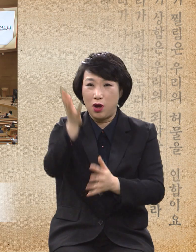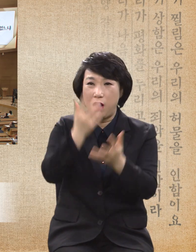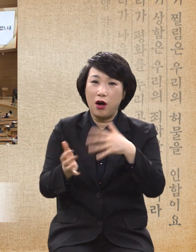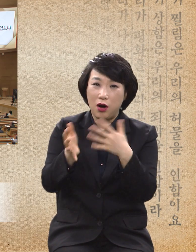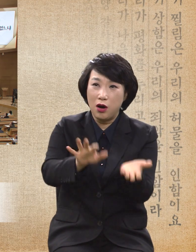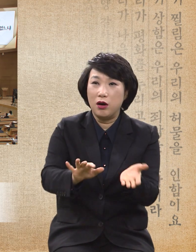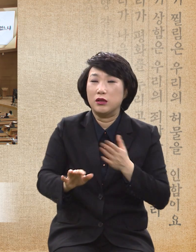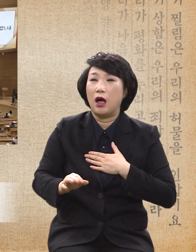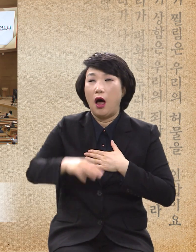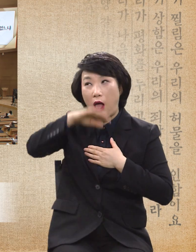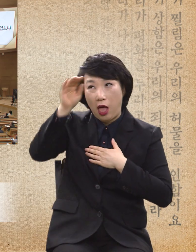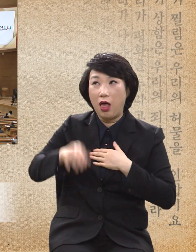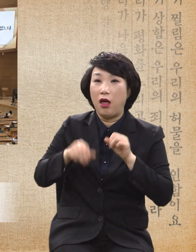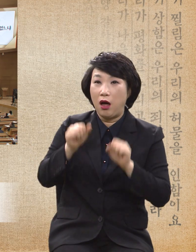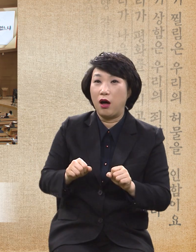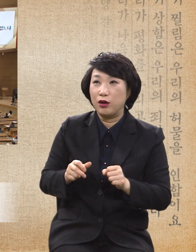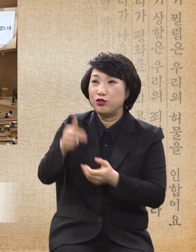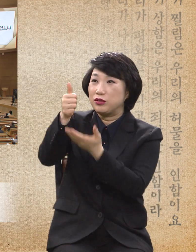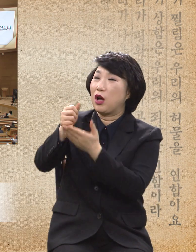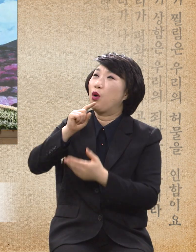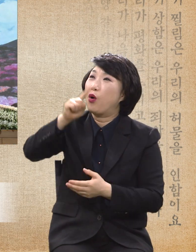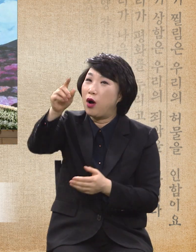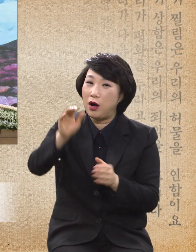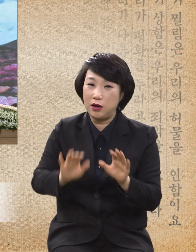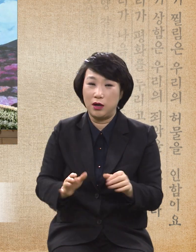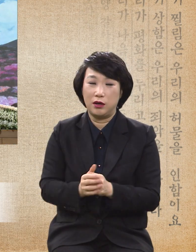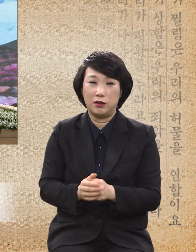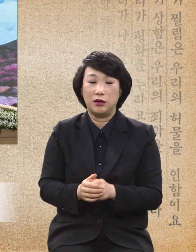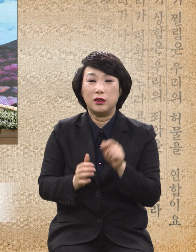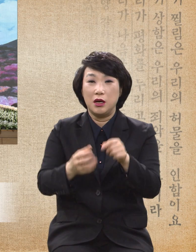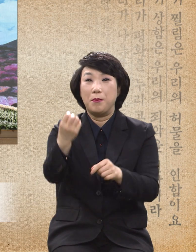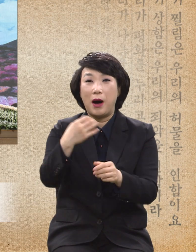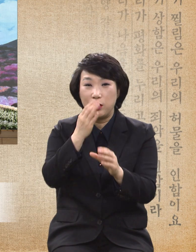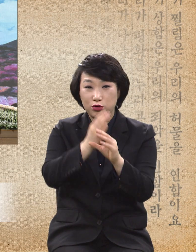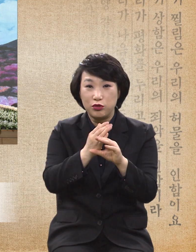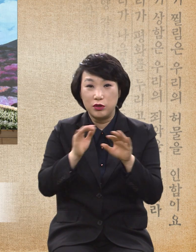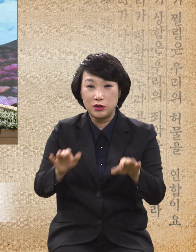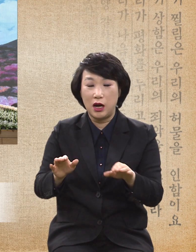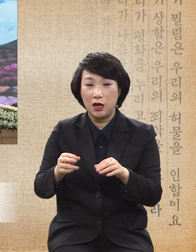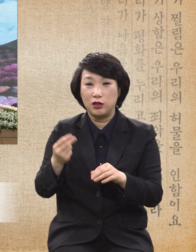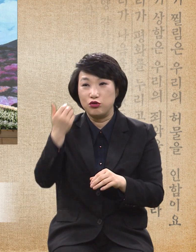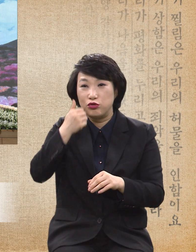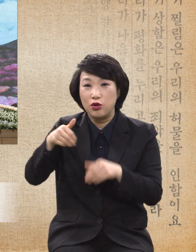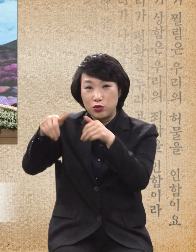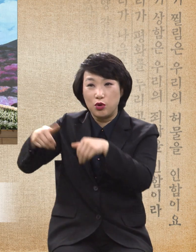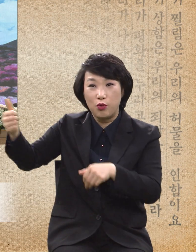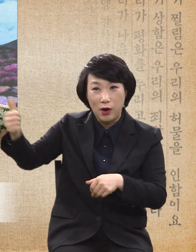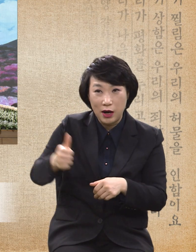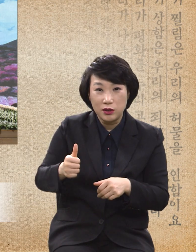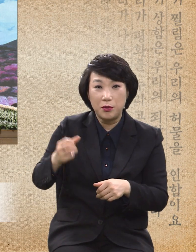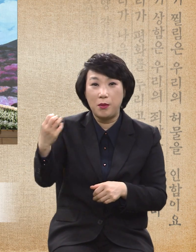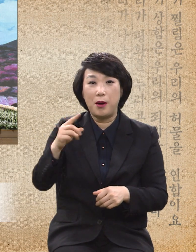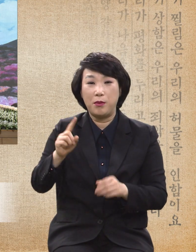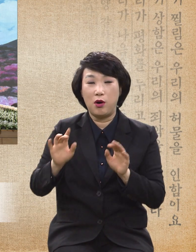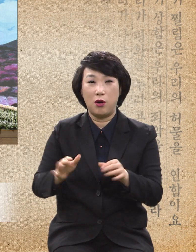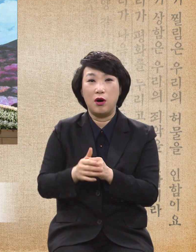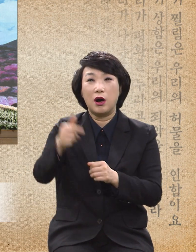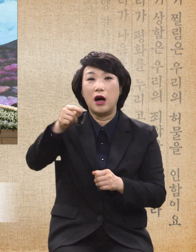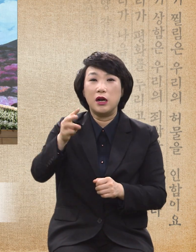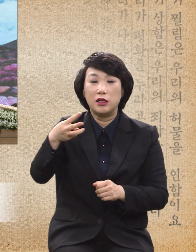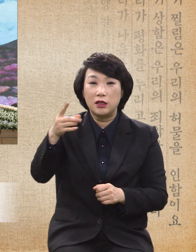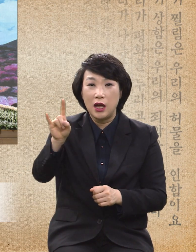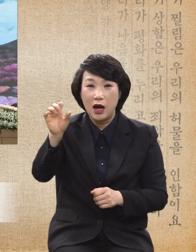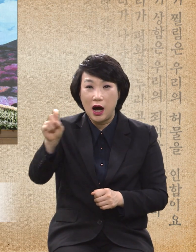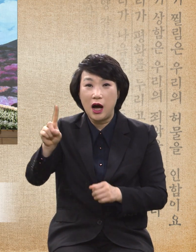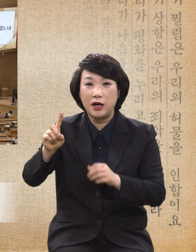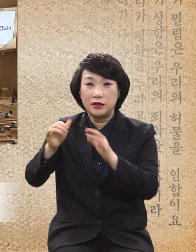홀로 피한 고로 주인께 구하러 왔나이다. 그가 아직 말할 때에 또 한 사람이 와서 구하되 갈대아 사람이